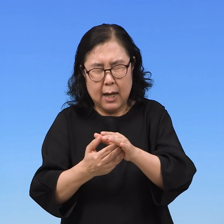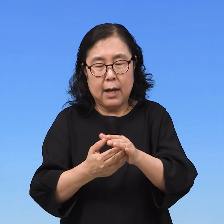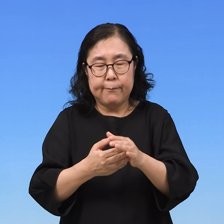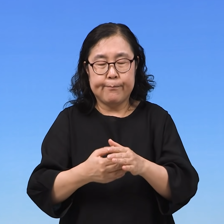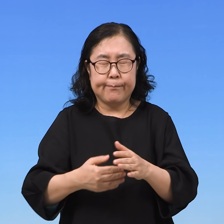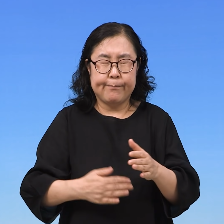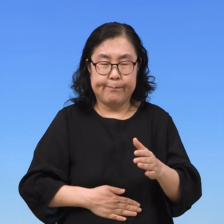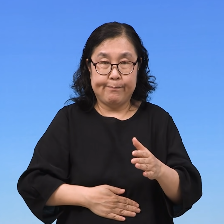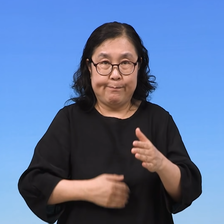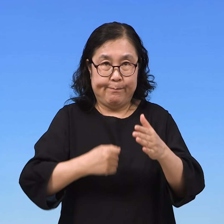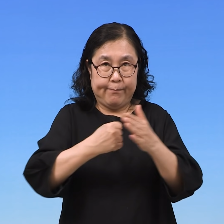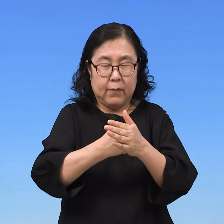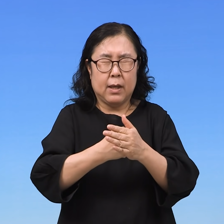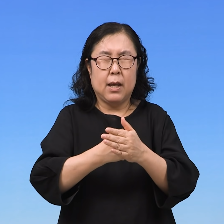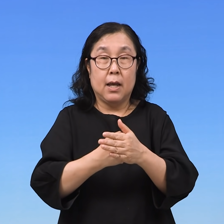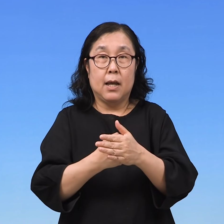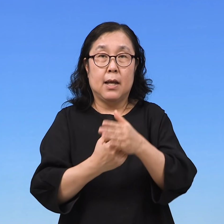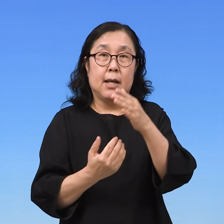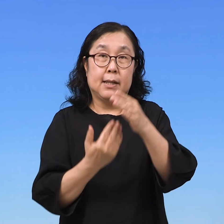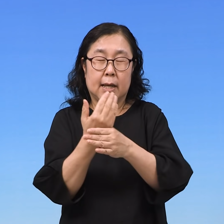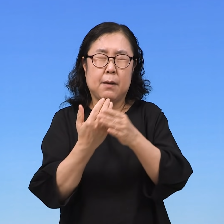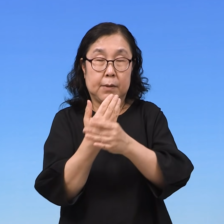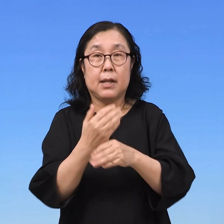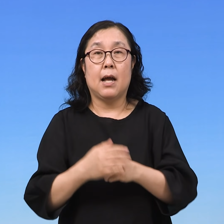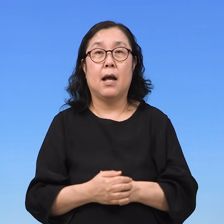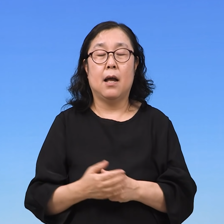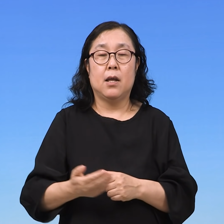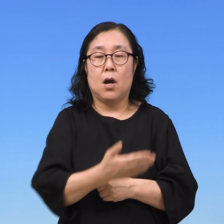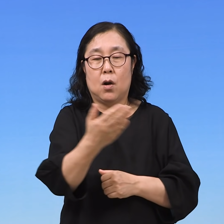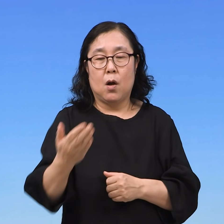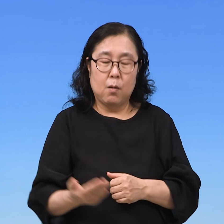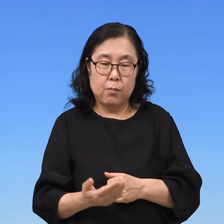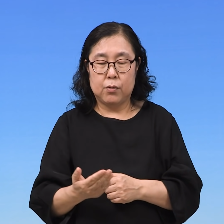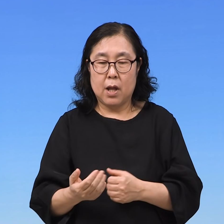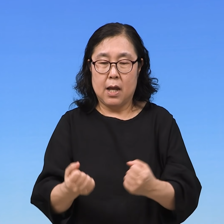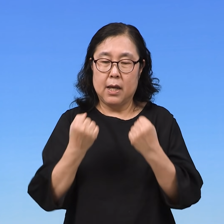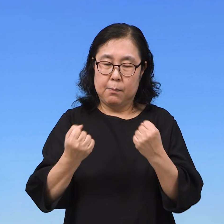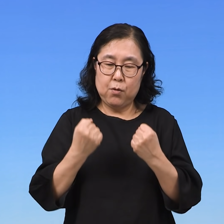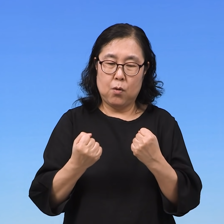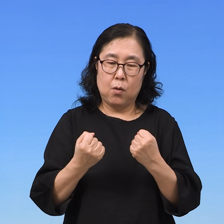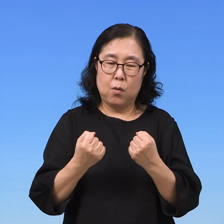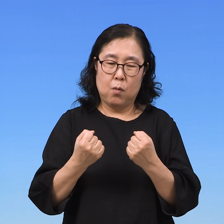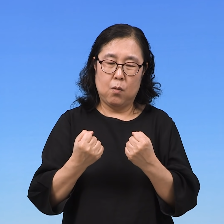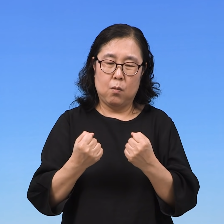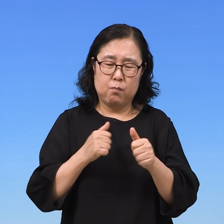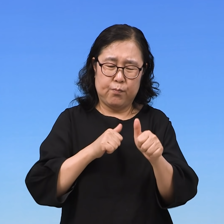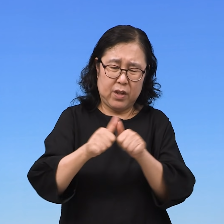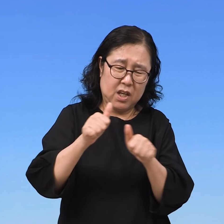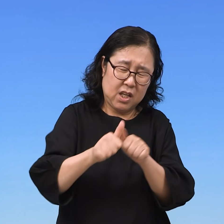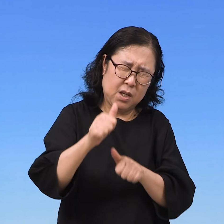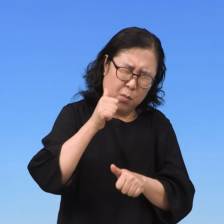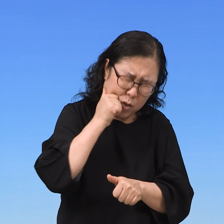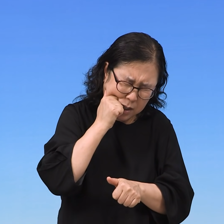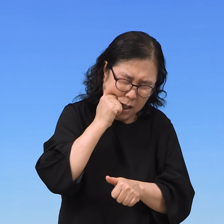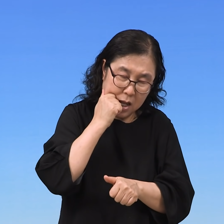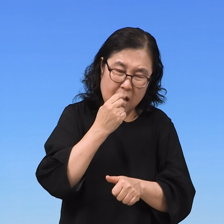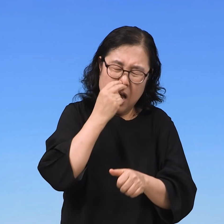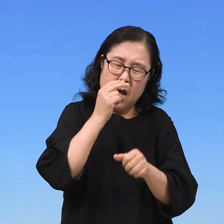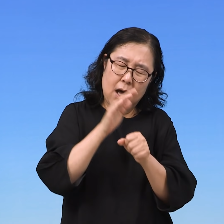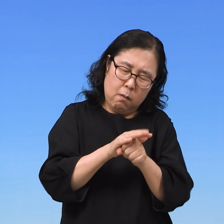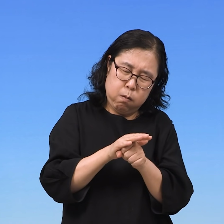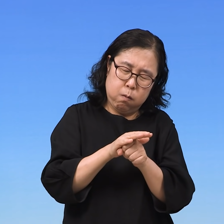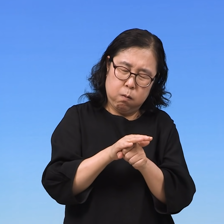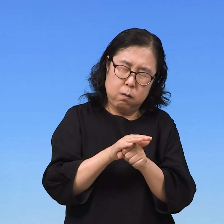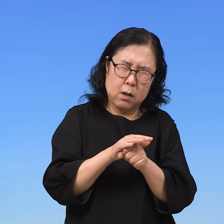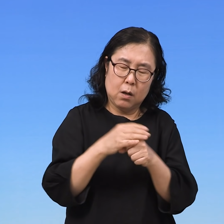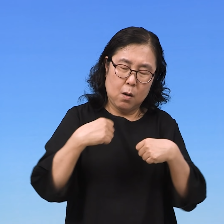생기더라고요. 오늘 여러분 난관에 부딪혀 계시는 분, 여러분 힘으로 뚫고 갈 힘이 없어 주저앉아 계시는 분, 이거 어떻게 뚫어내지? 그